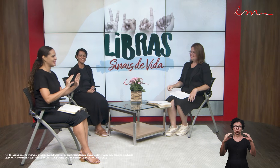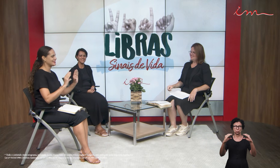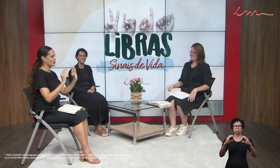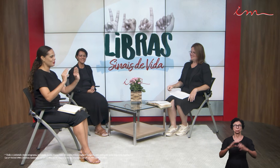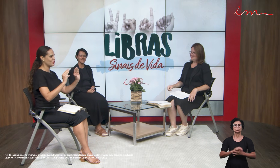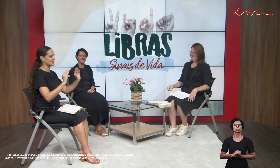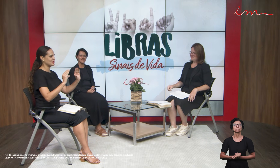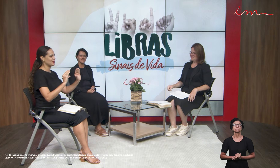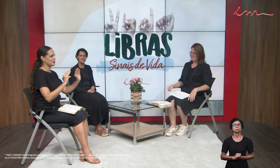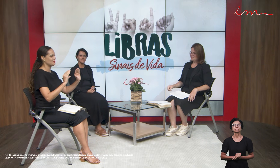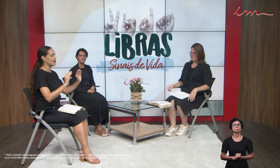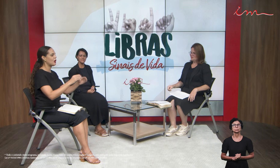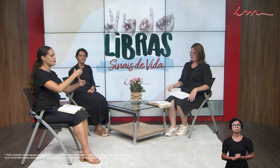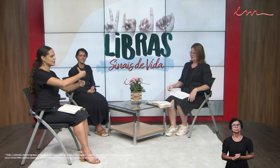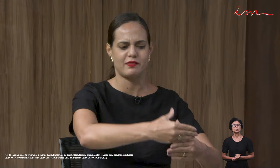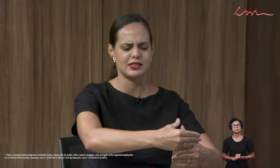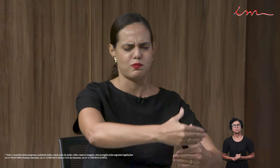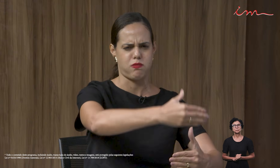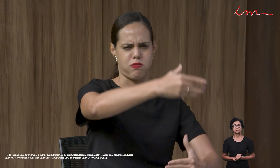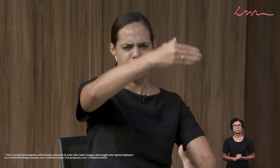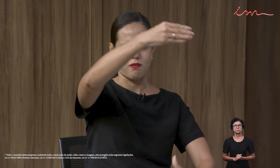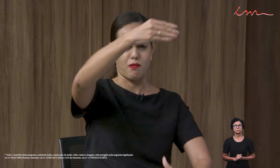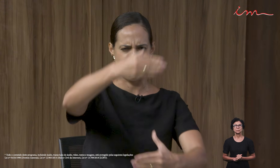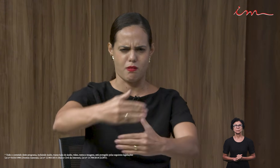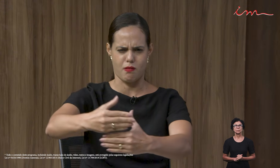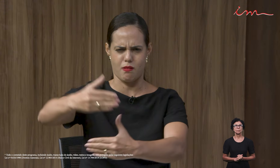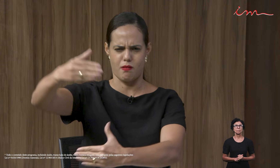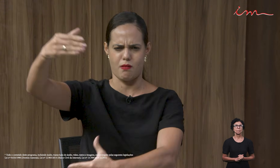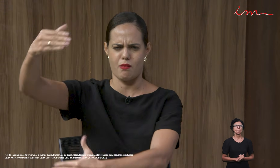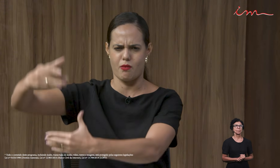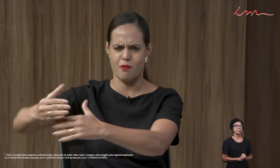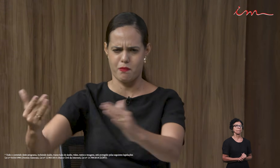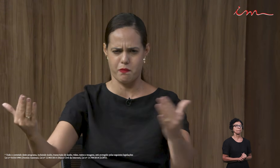engrossou, É. né, essa configuração aqui de mão e você faz...